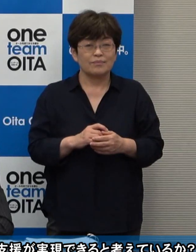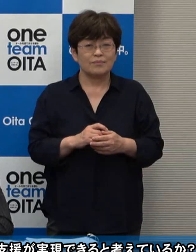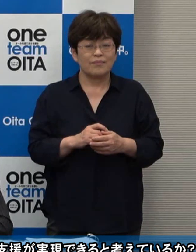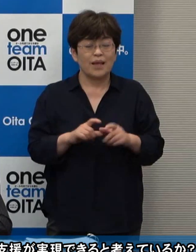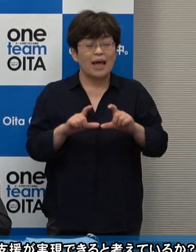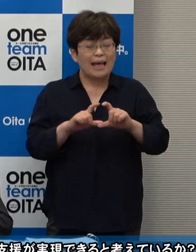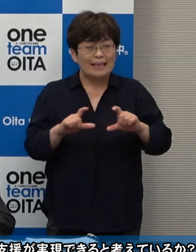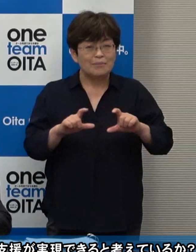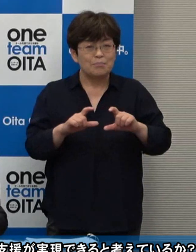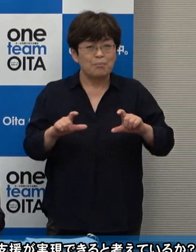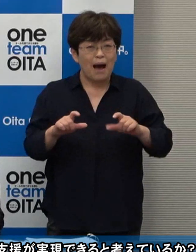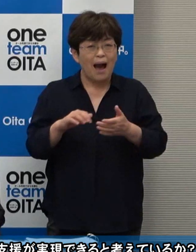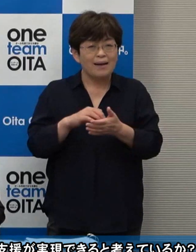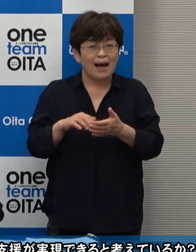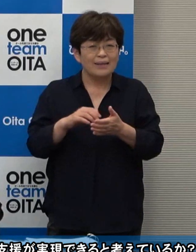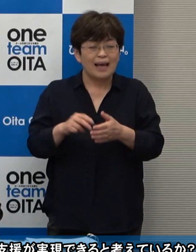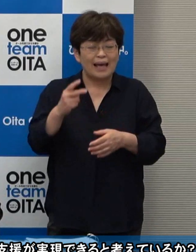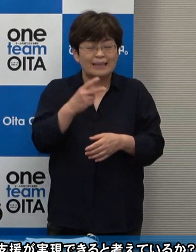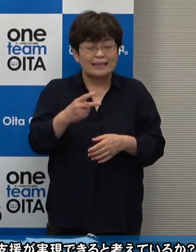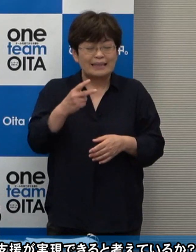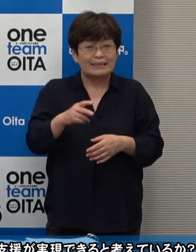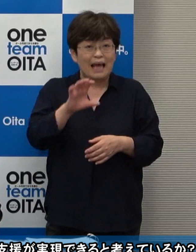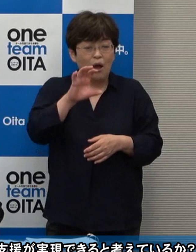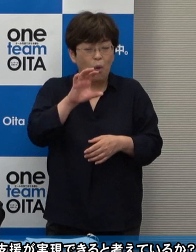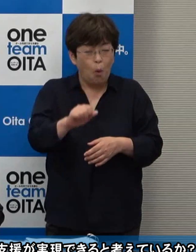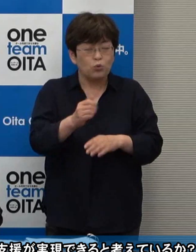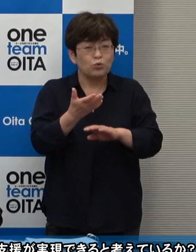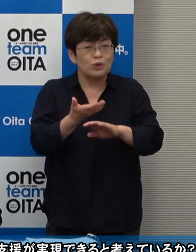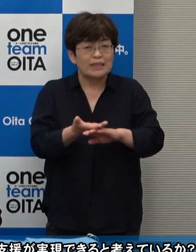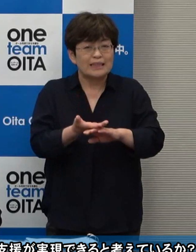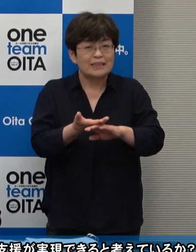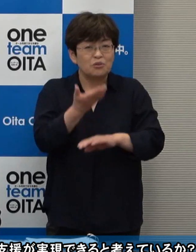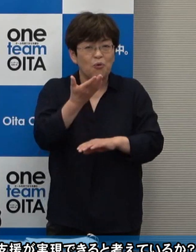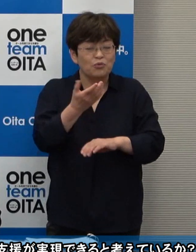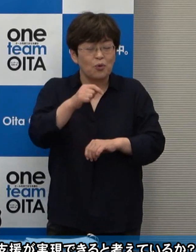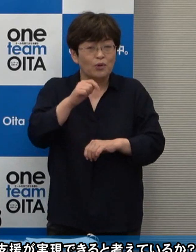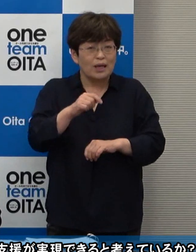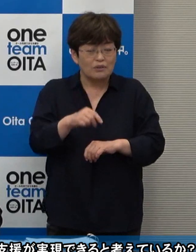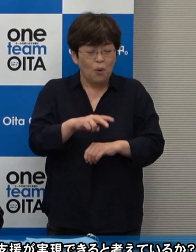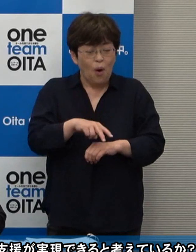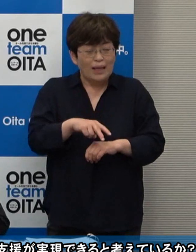一般会計が2000億円以上の中で200分の1ですから、